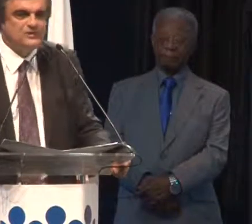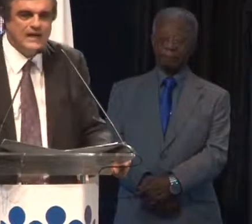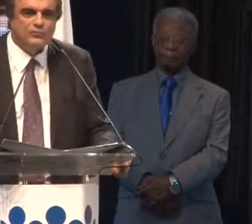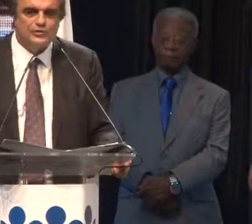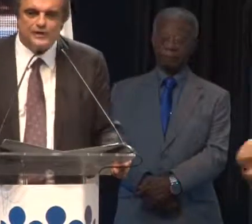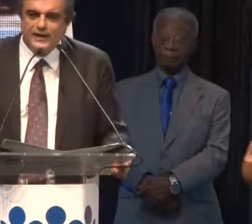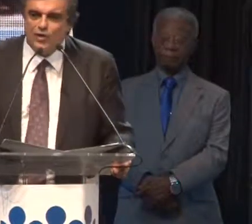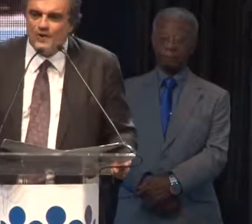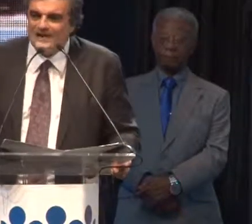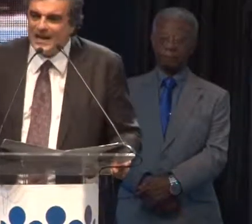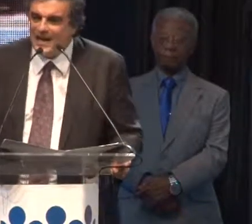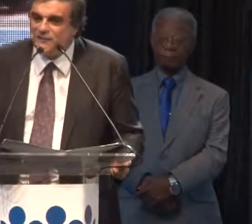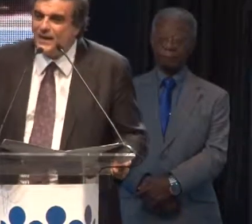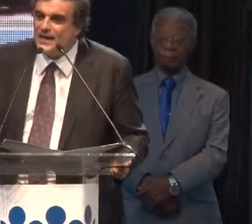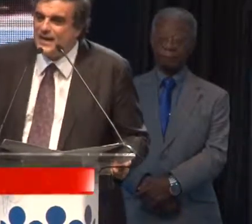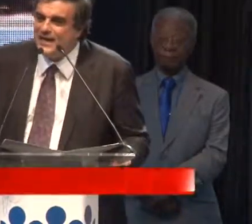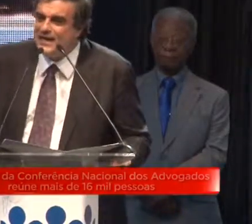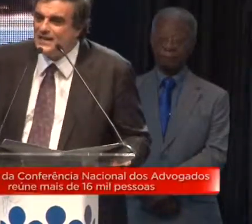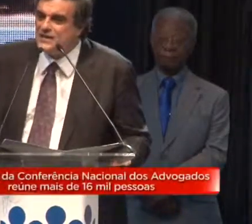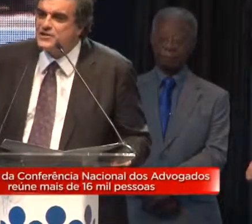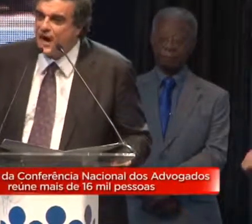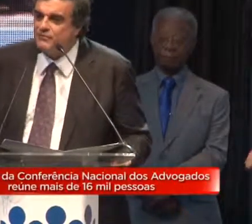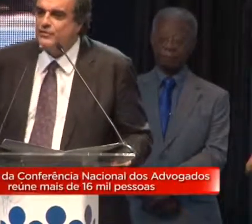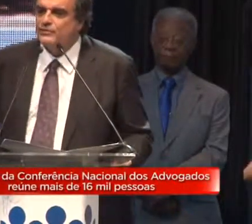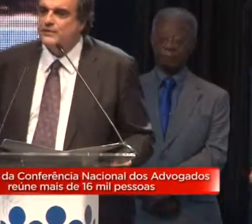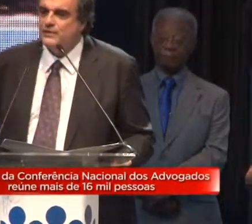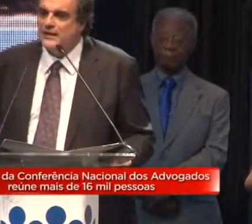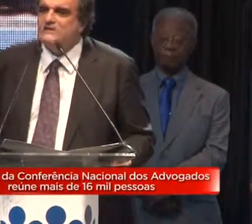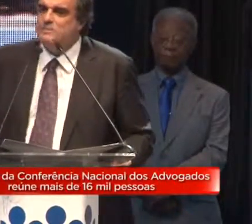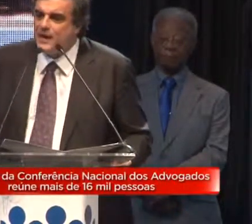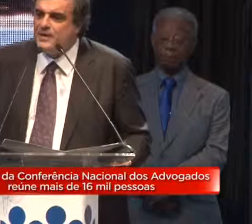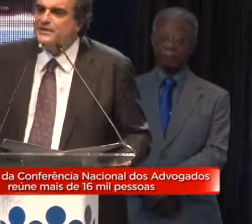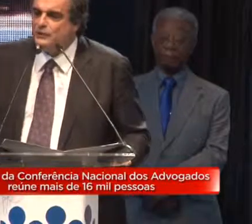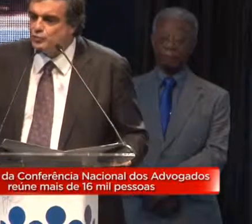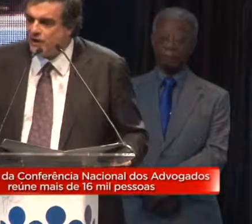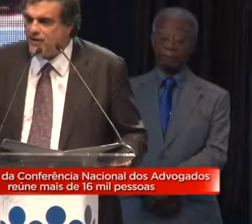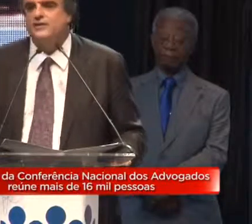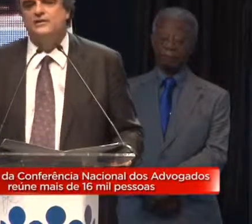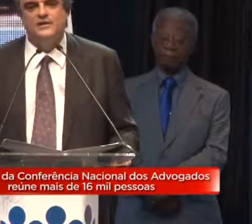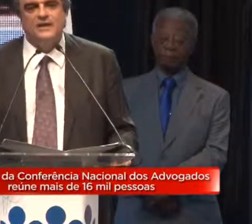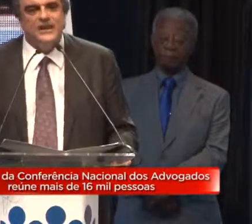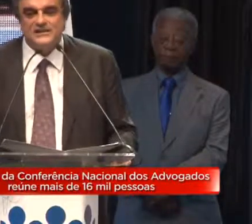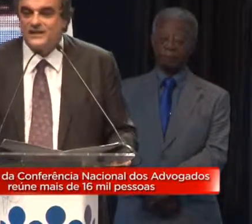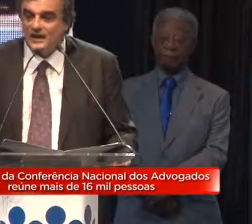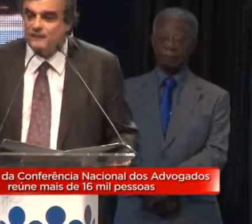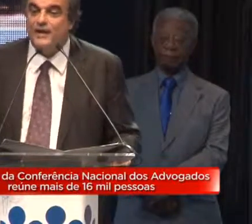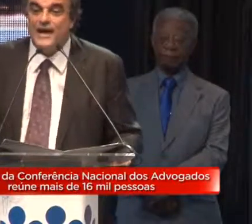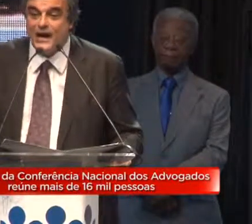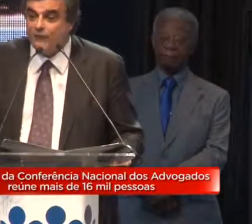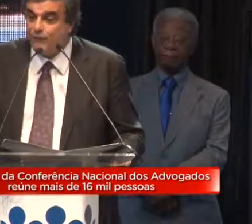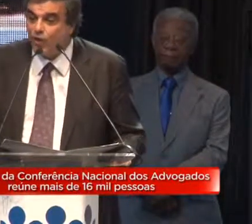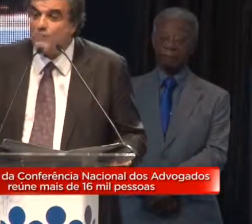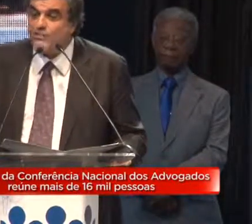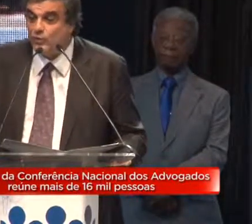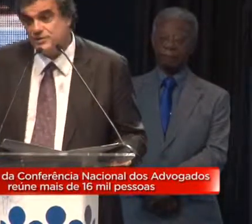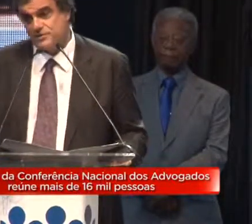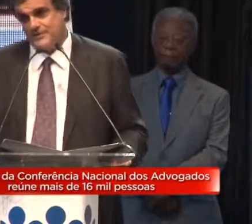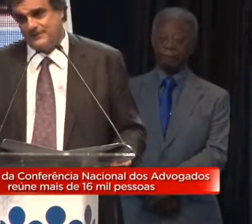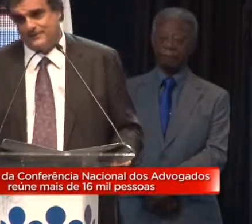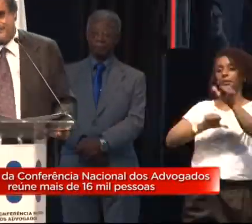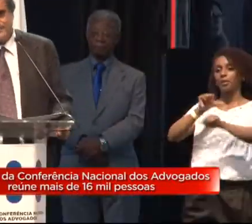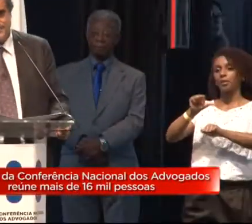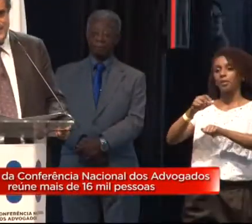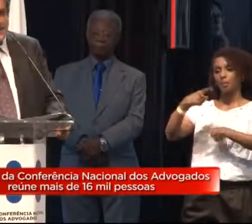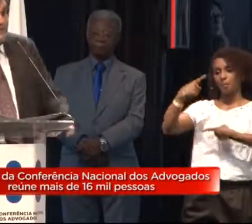nós temos que ter uma tarefa inadiável. E, se me permitem sugerir, essa tarefa é a reforma